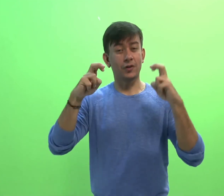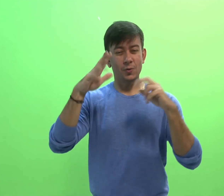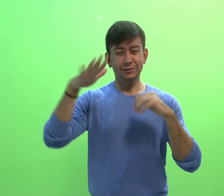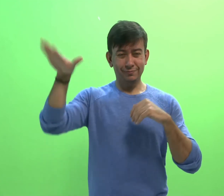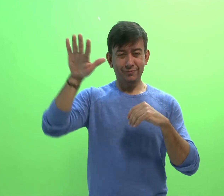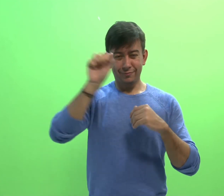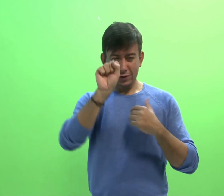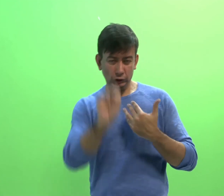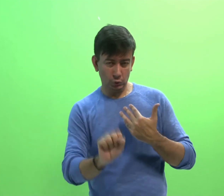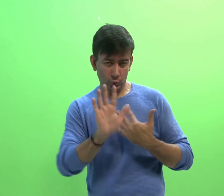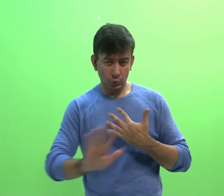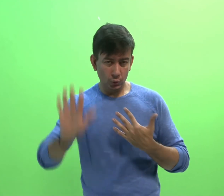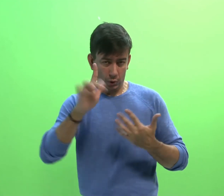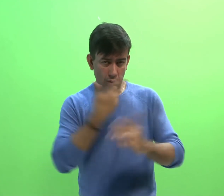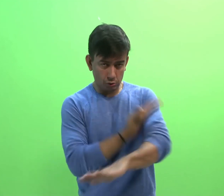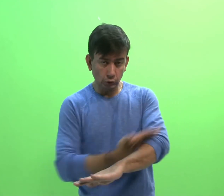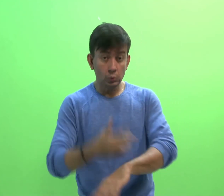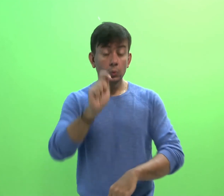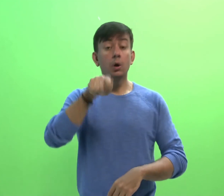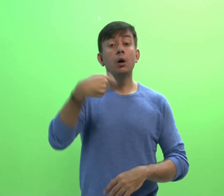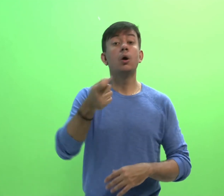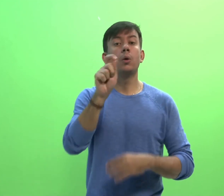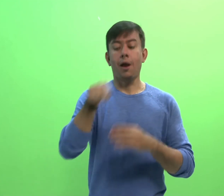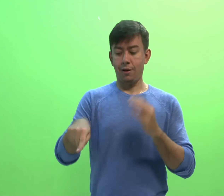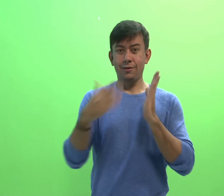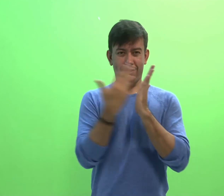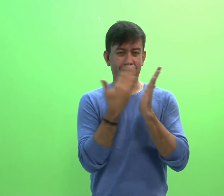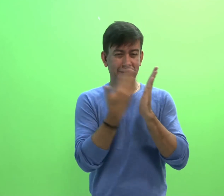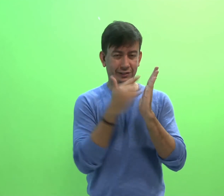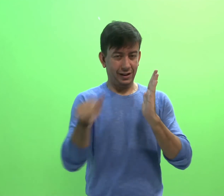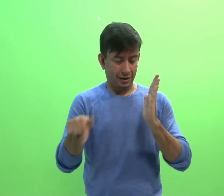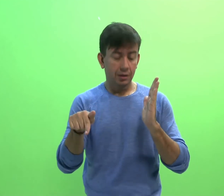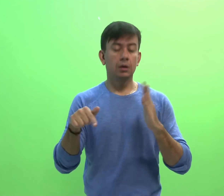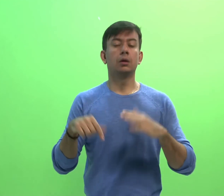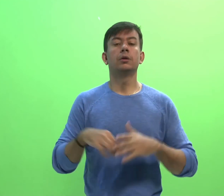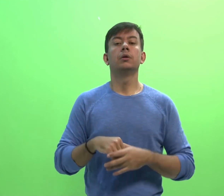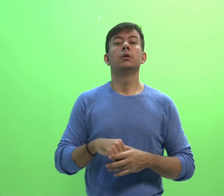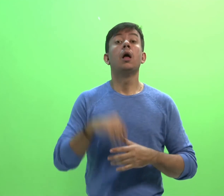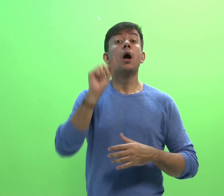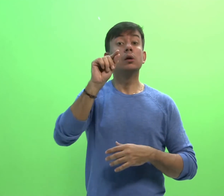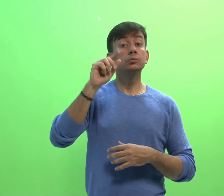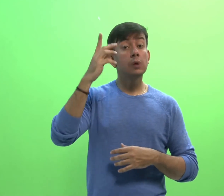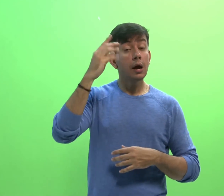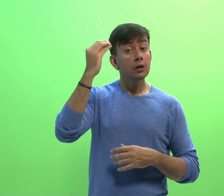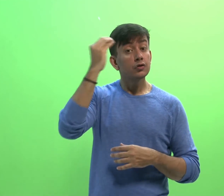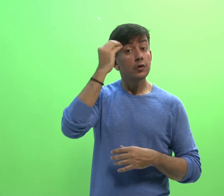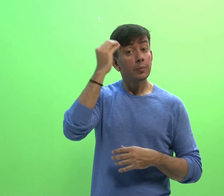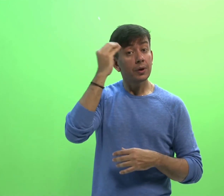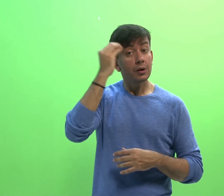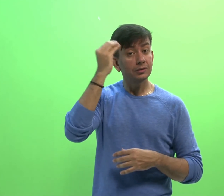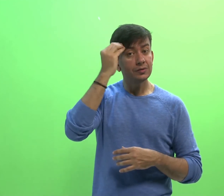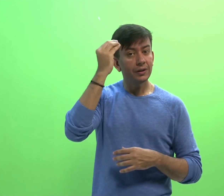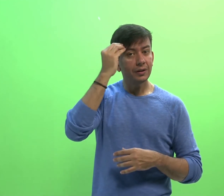Lá em Florianópolis, no sul, eles são acostumados para este sinal. E né, nessa bibliografia, usa este sinal